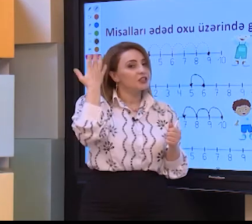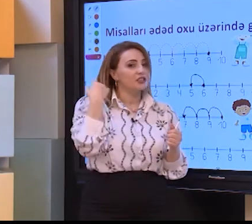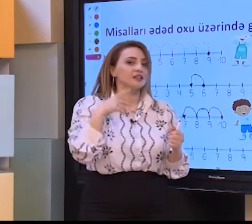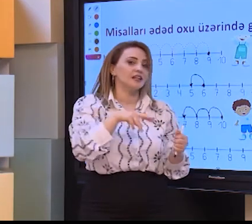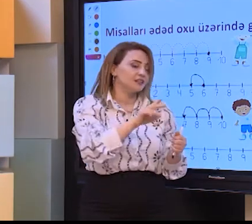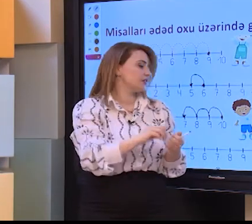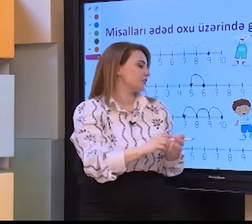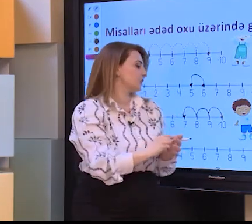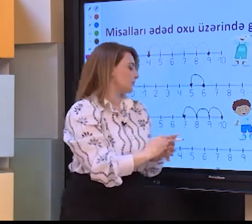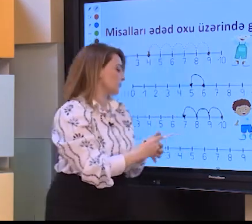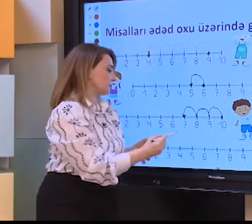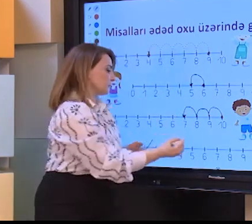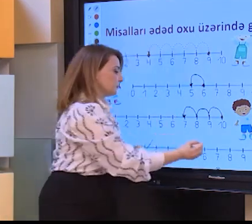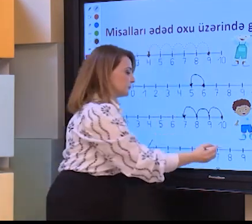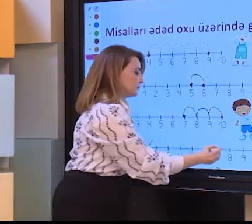geriyə gedəcəyik.